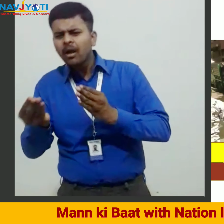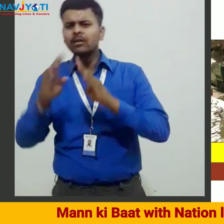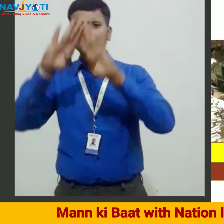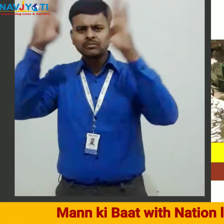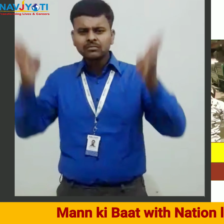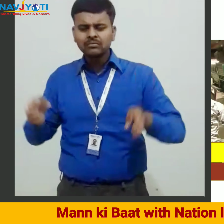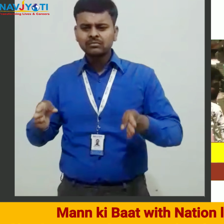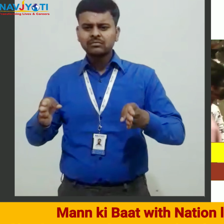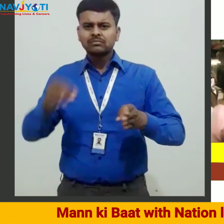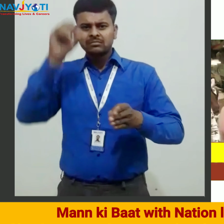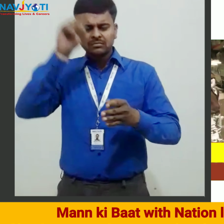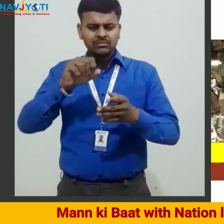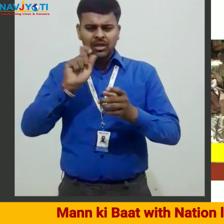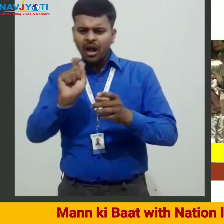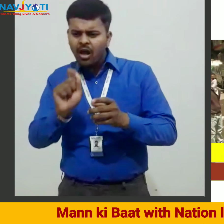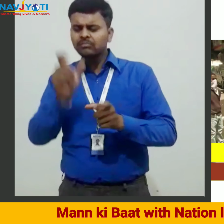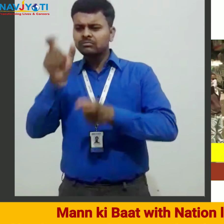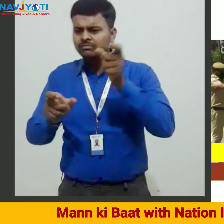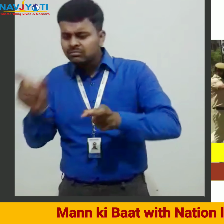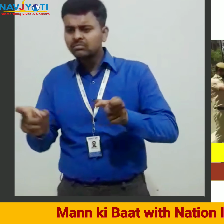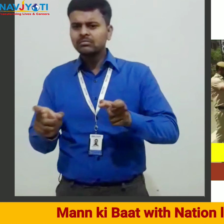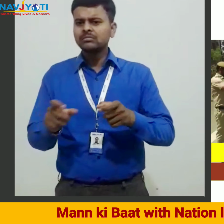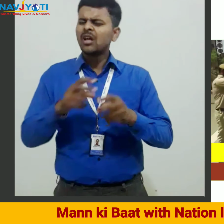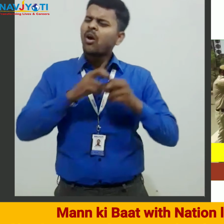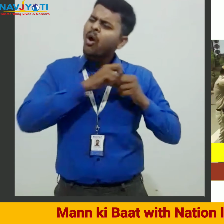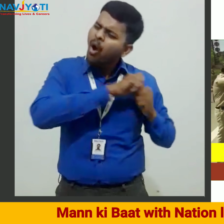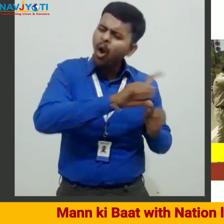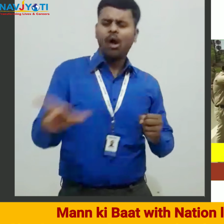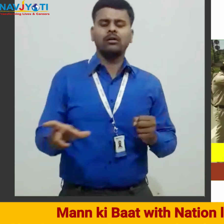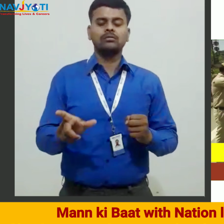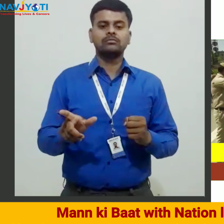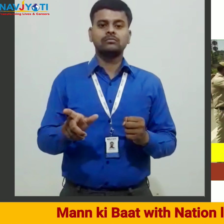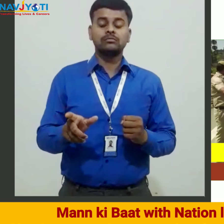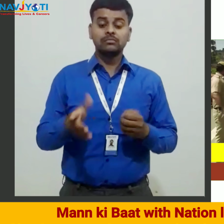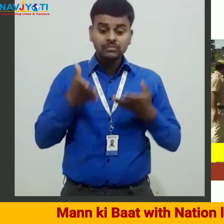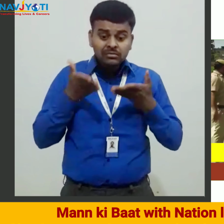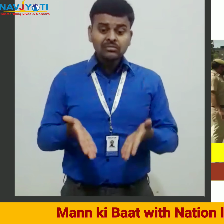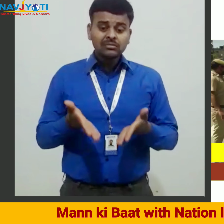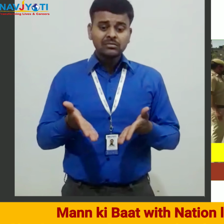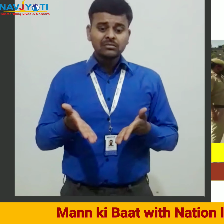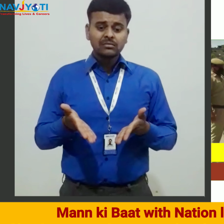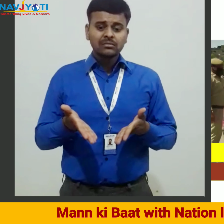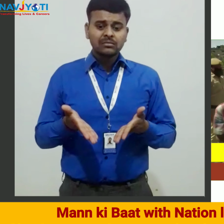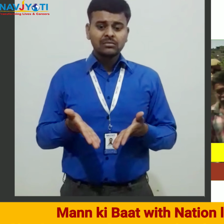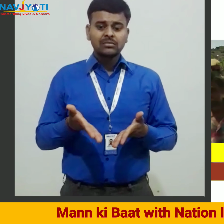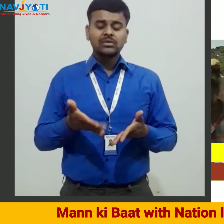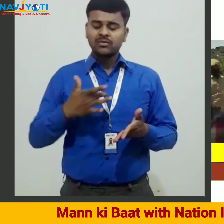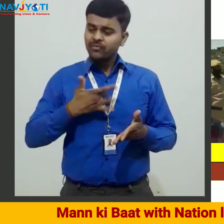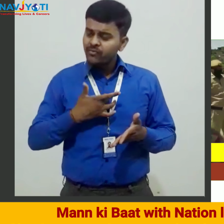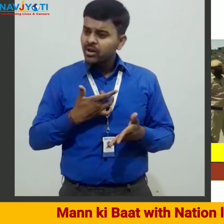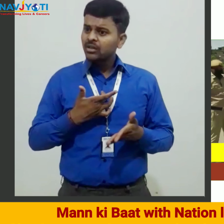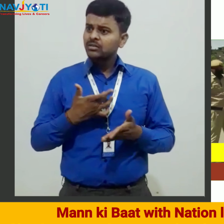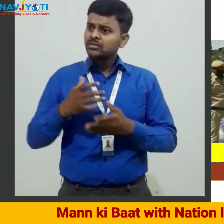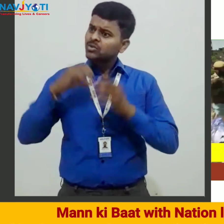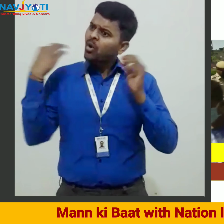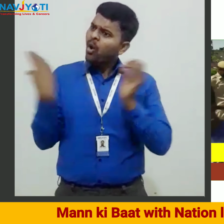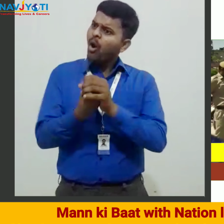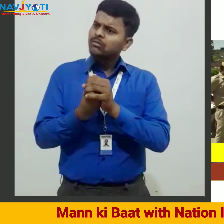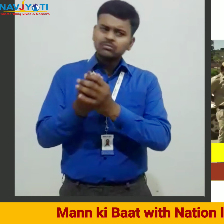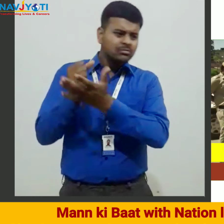है। हमारे घर में काम करने वाले लोग हो, हमारी जरूरतों को पूरा करने के लिए काम करने वाले